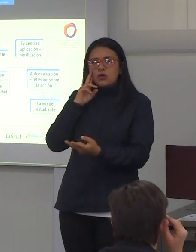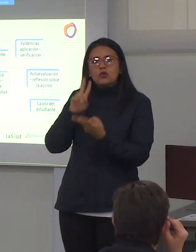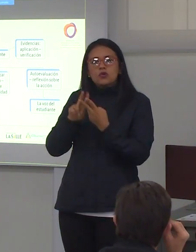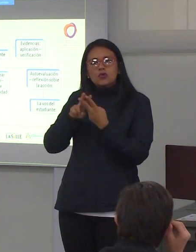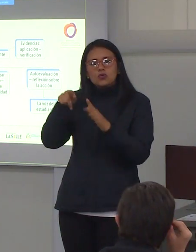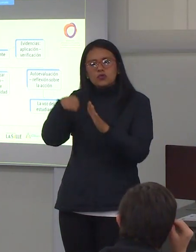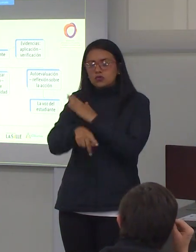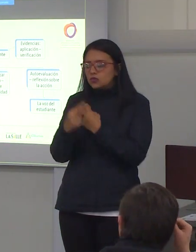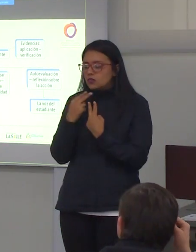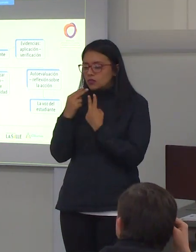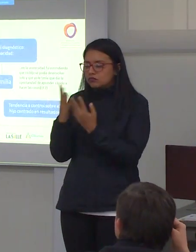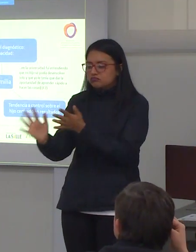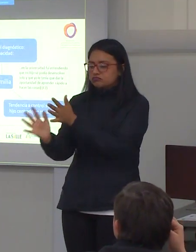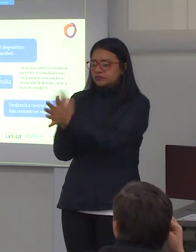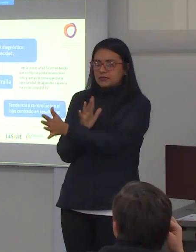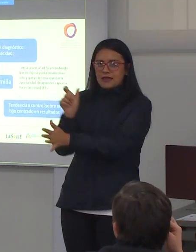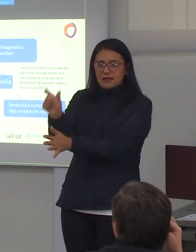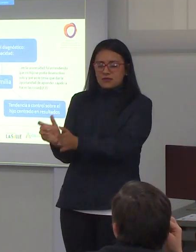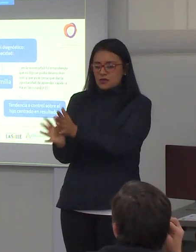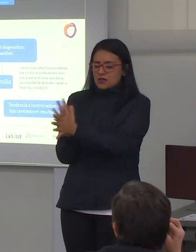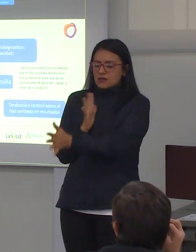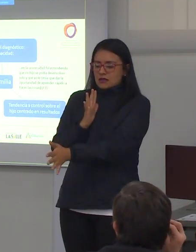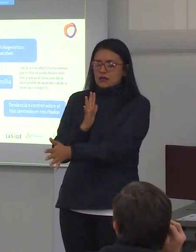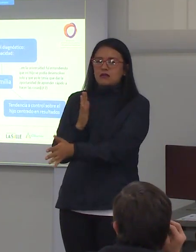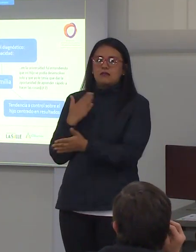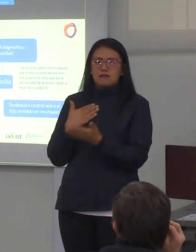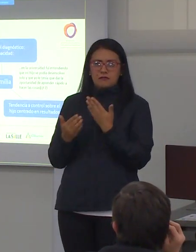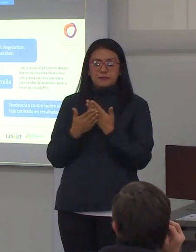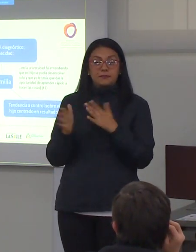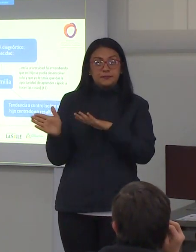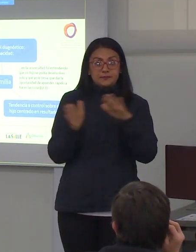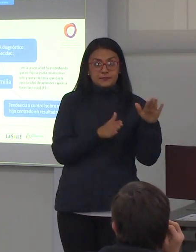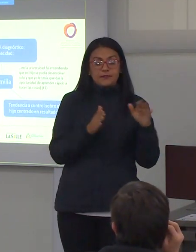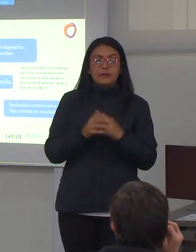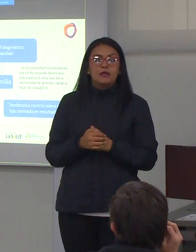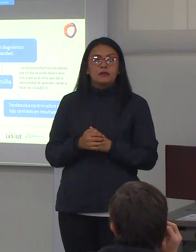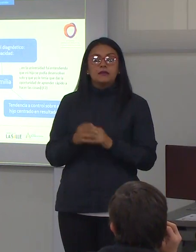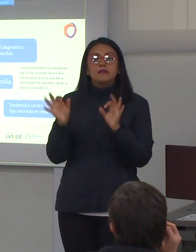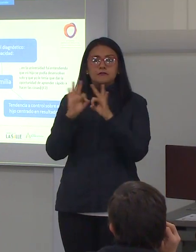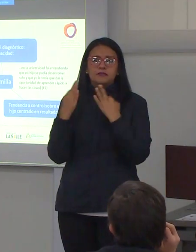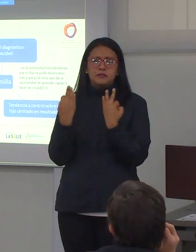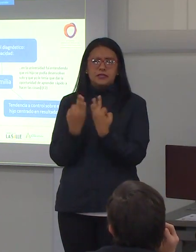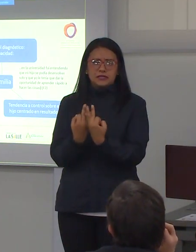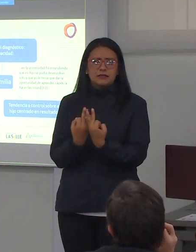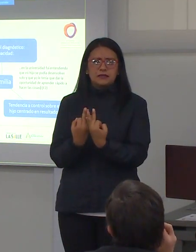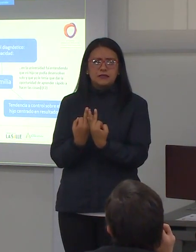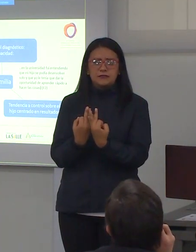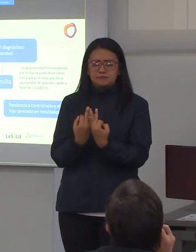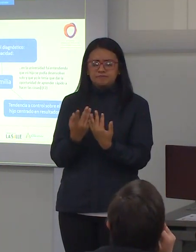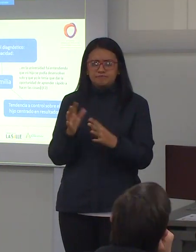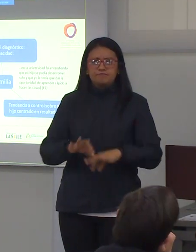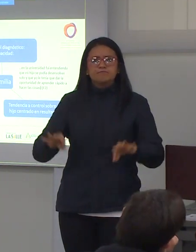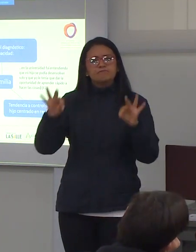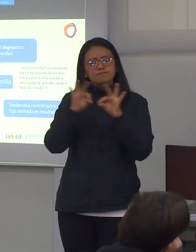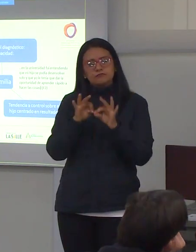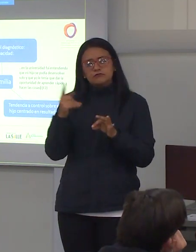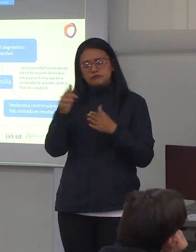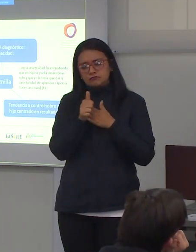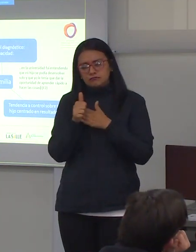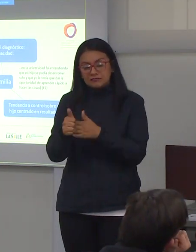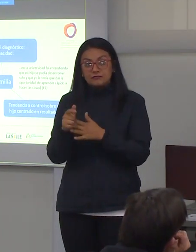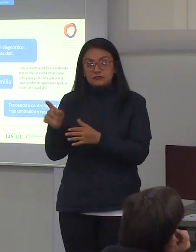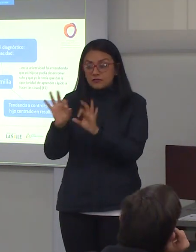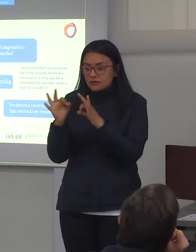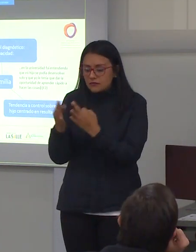entonces la voz digamos del estudiante con las familias también fue necesario involucrarlos y nosotros nos llevamos una